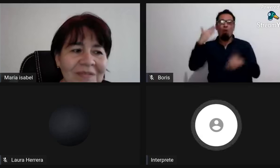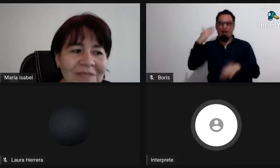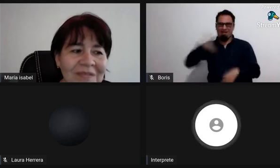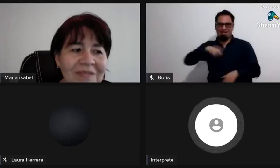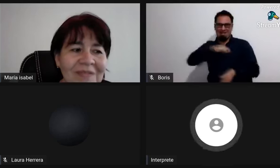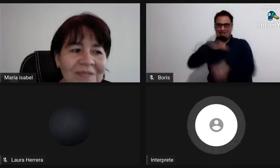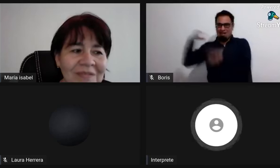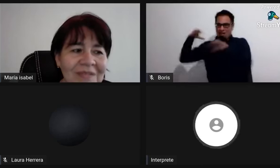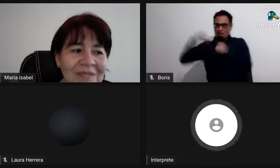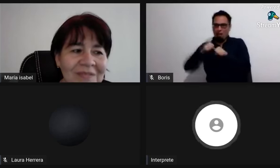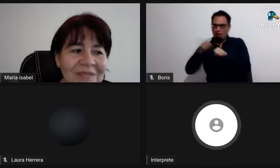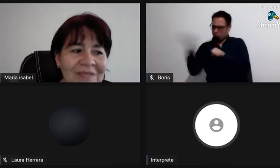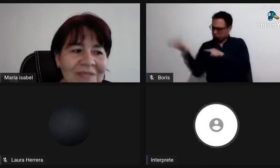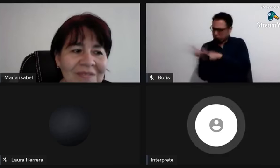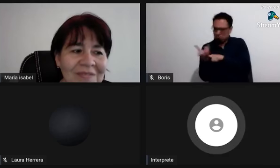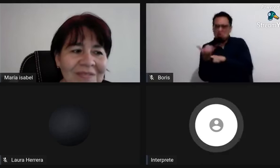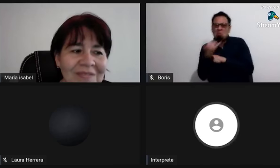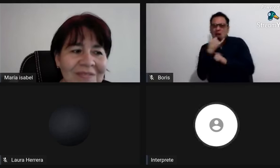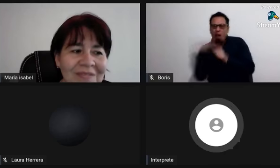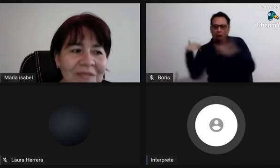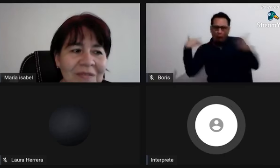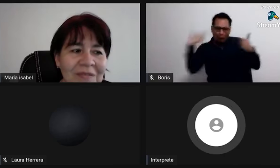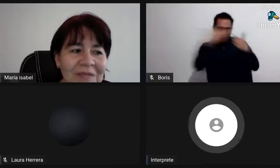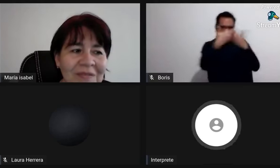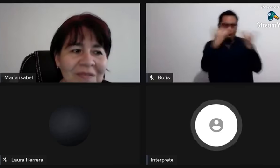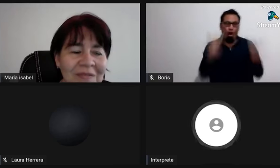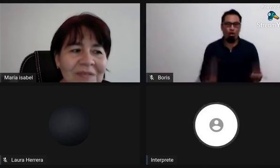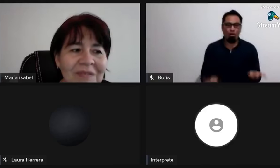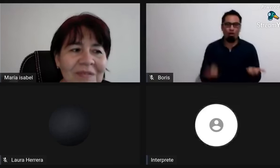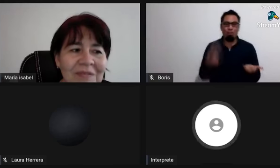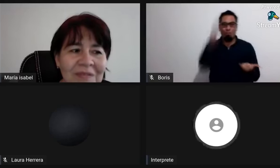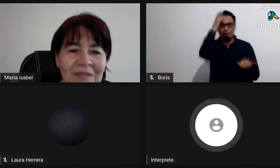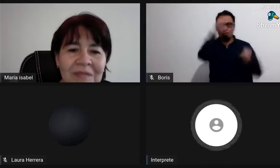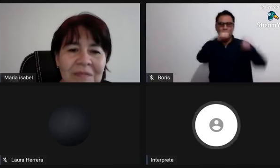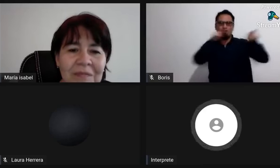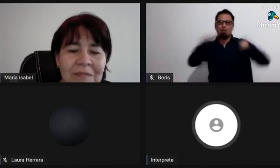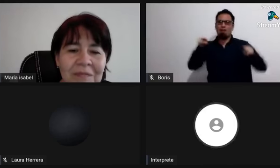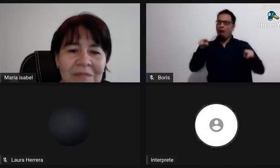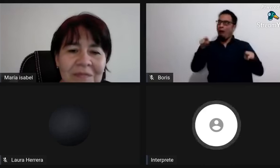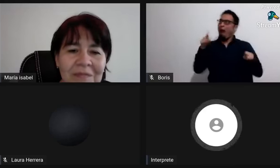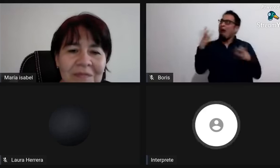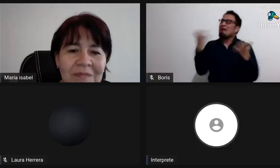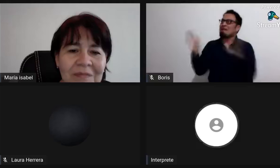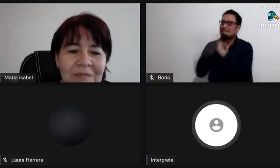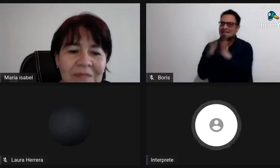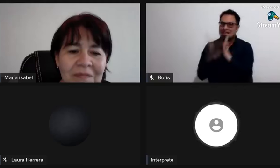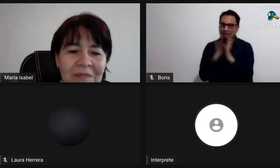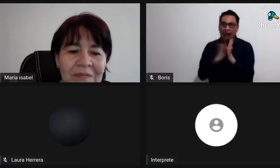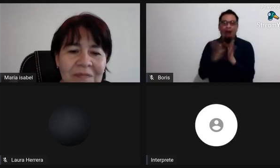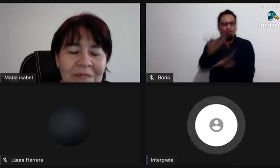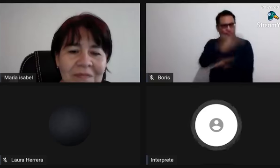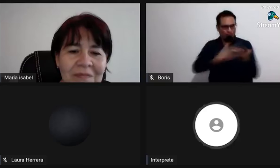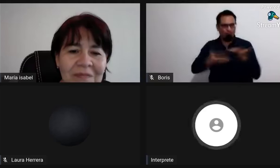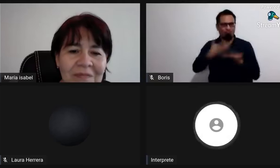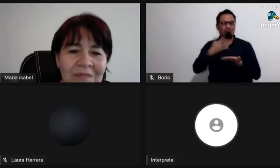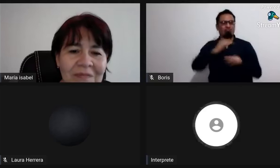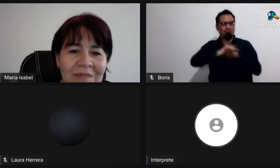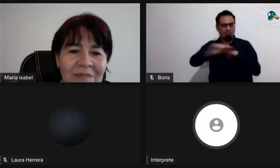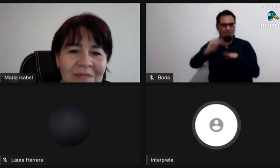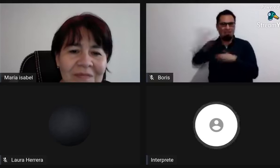que ya acabo de mencionar, María Isabel, podamos también tener mayor interacción por parte de ustedes que para nosotros son muy